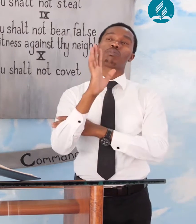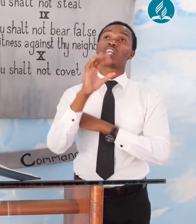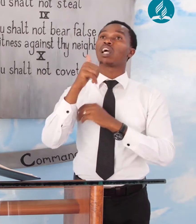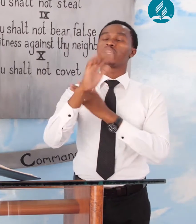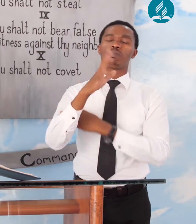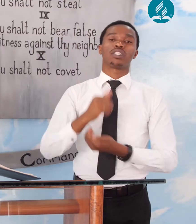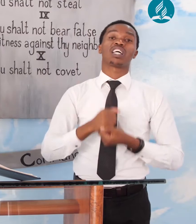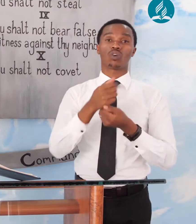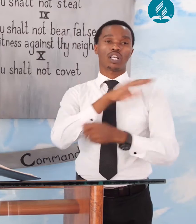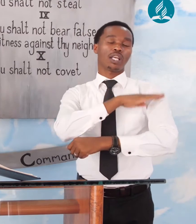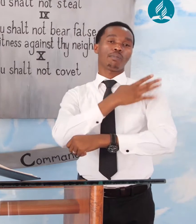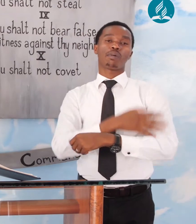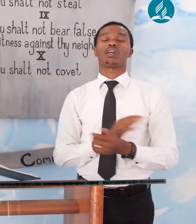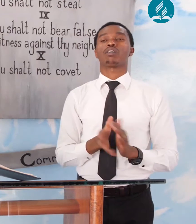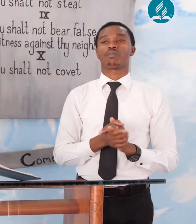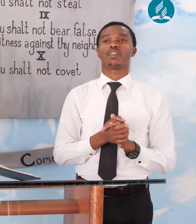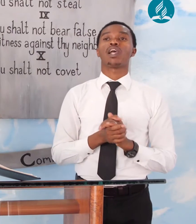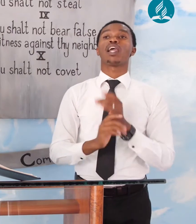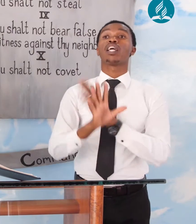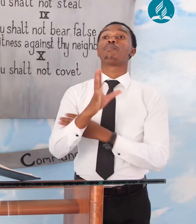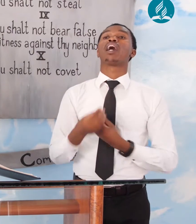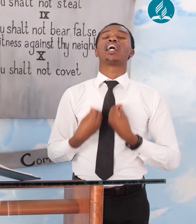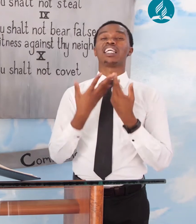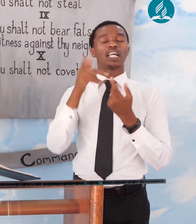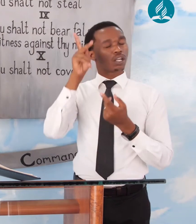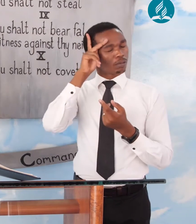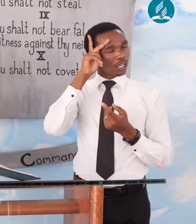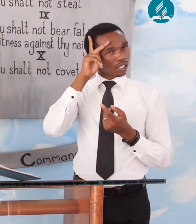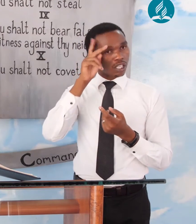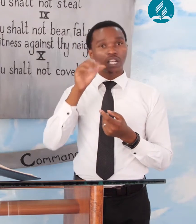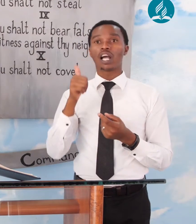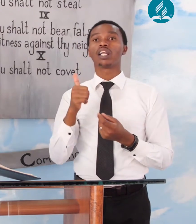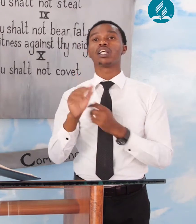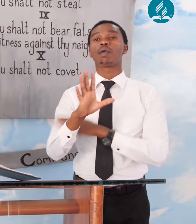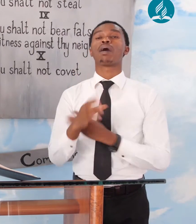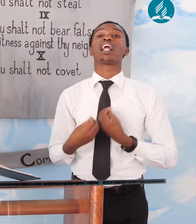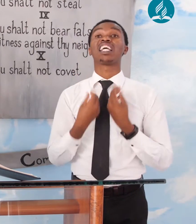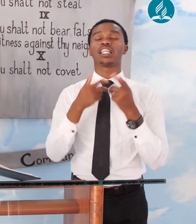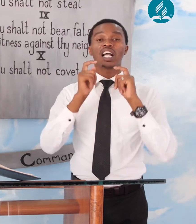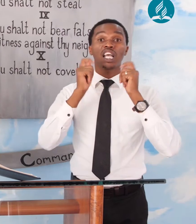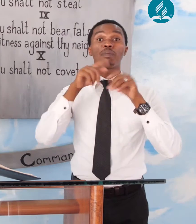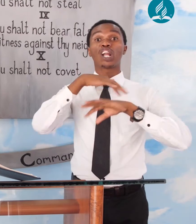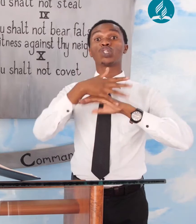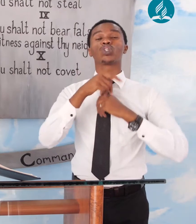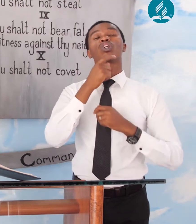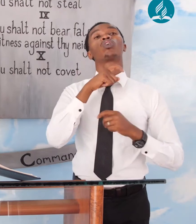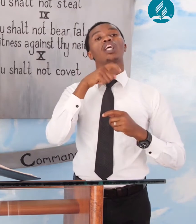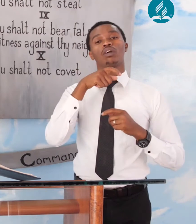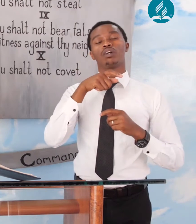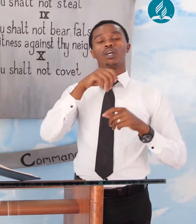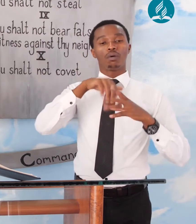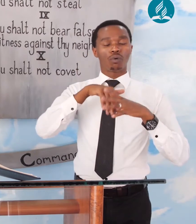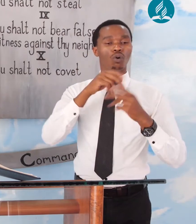izagushoboza Imana itanga ubuhanga itanga n'impano zose zikenewe mu murimo